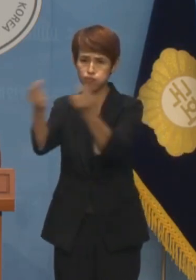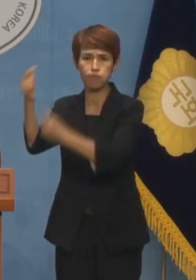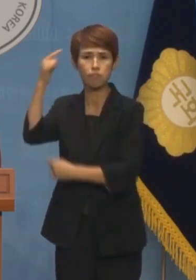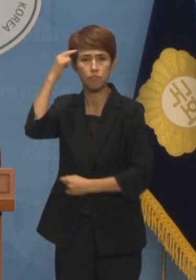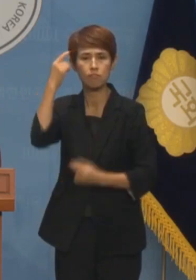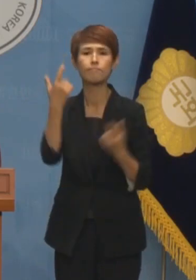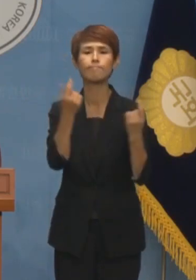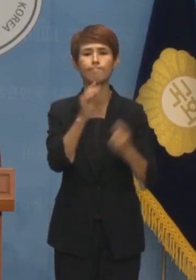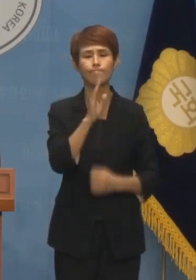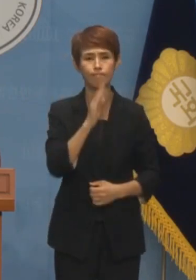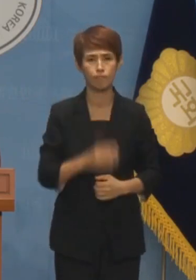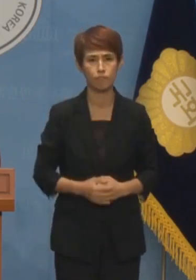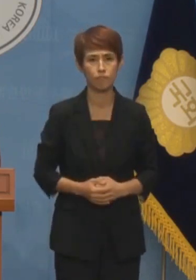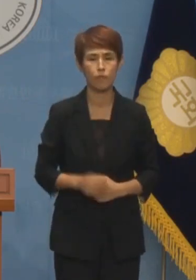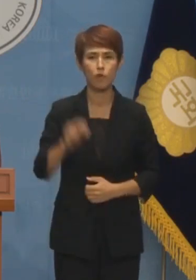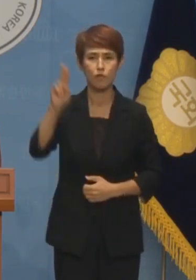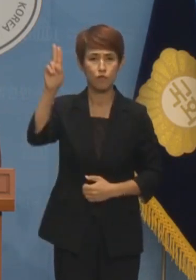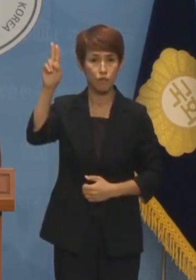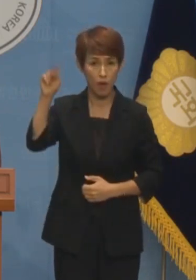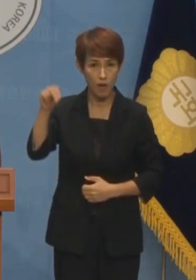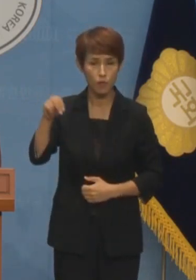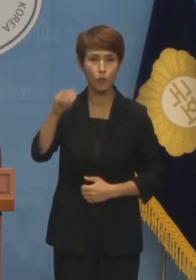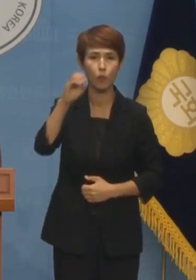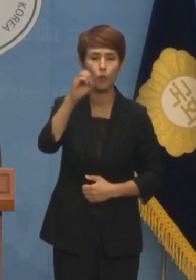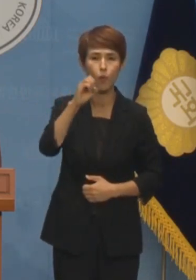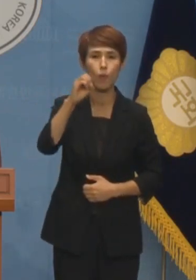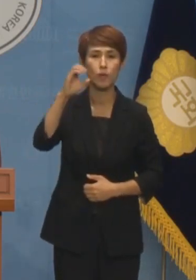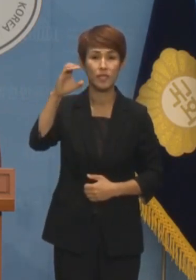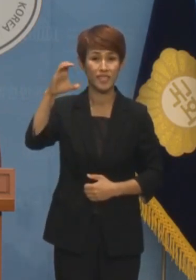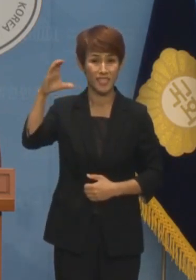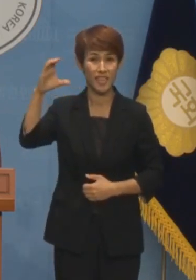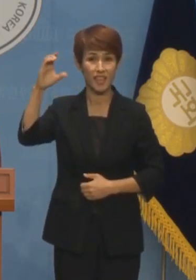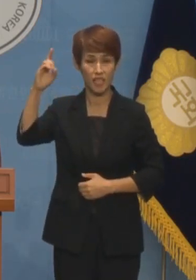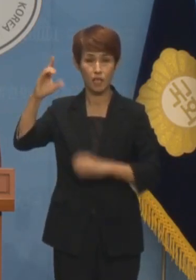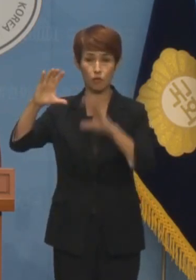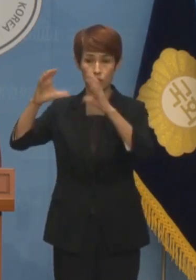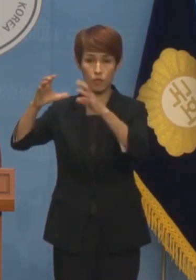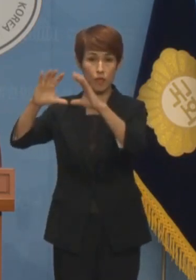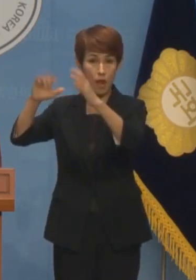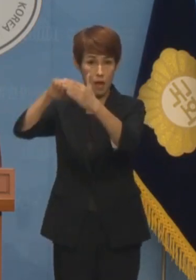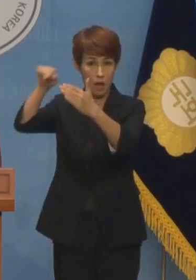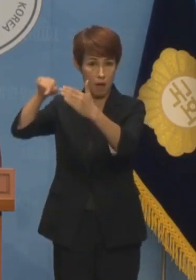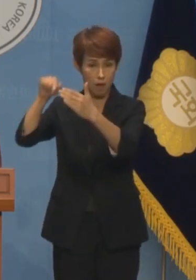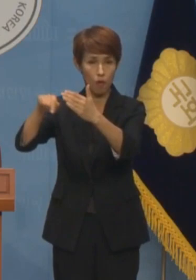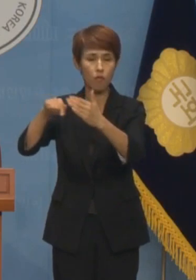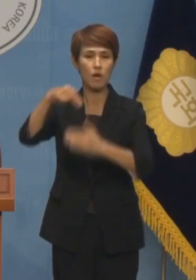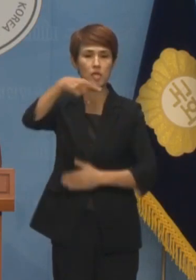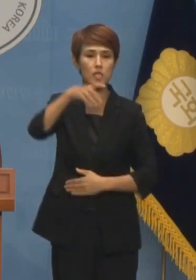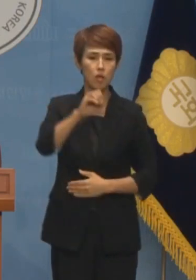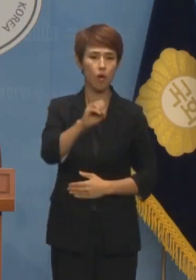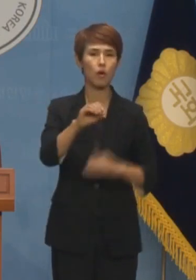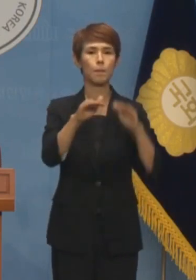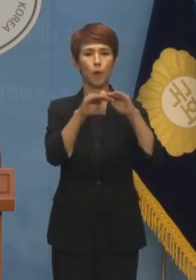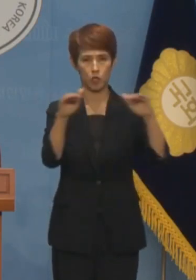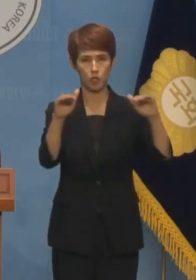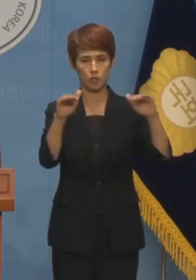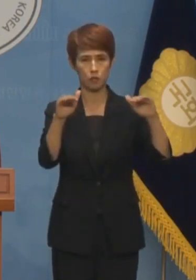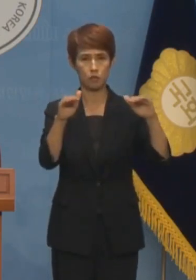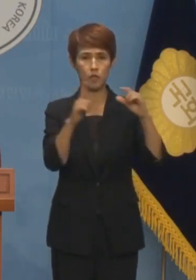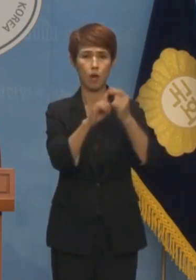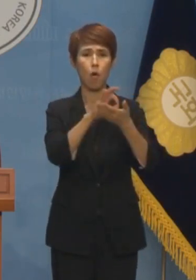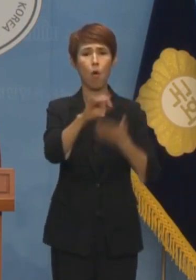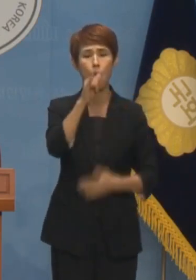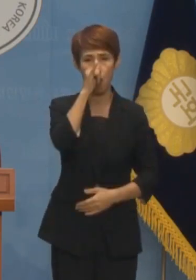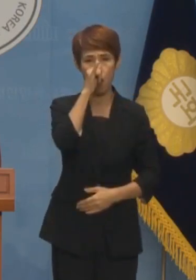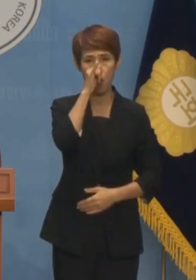생각입니다. 유엔과 OECD 등 국제기구에서도 성평등이라 명명하며 사회